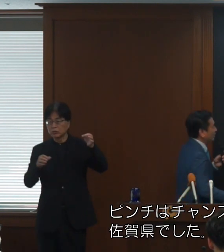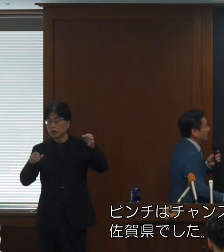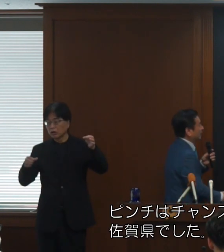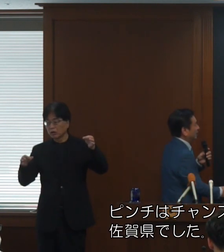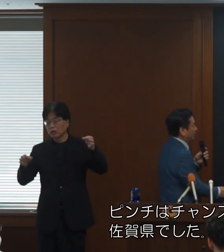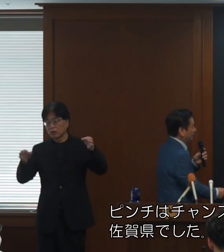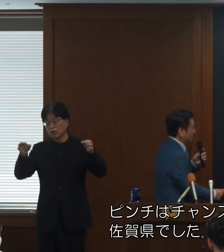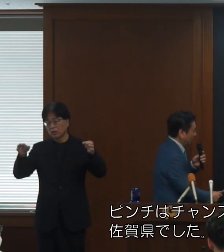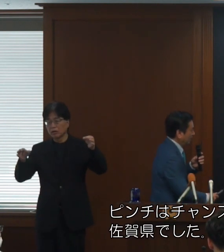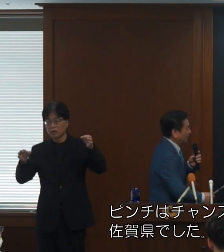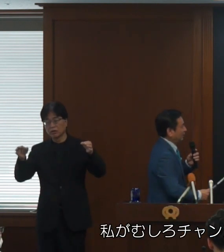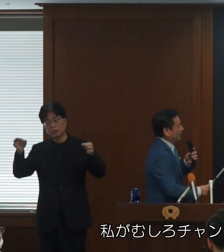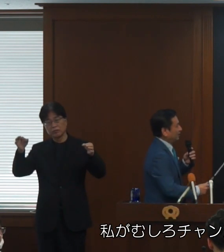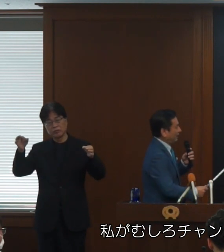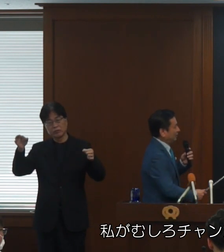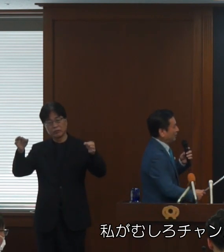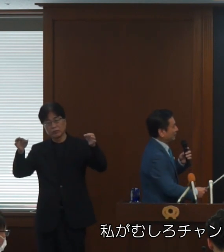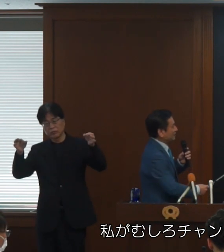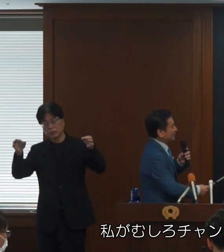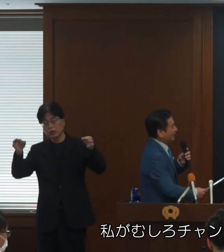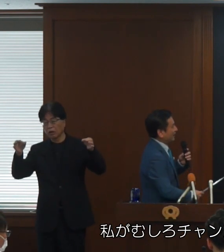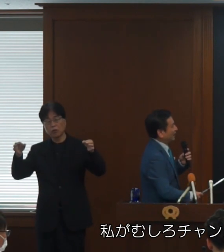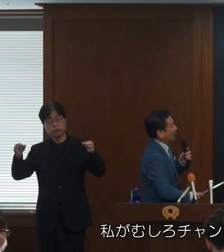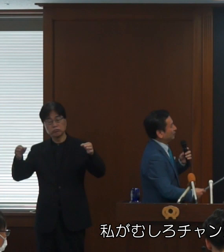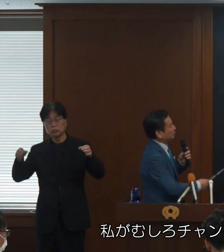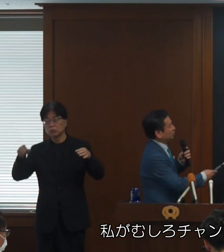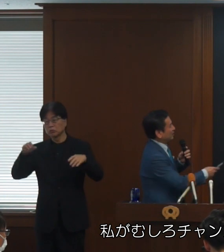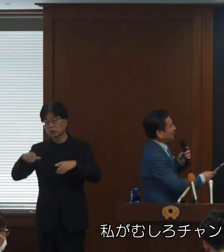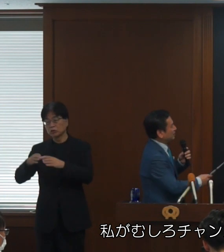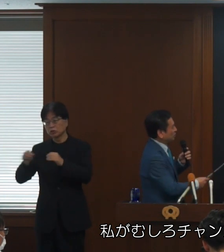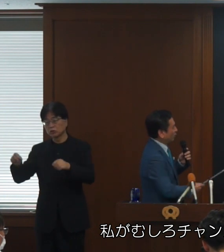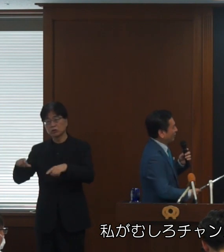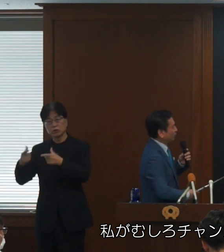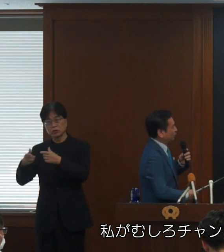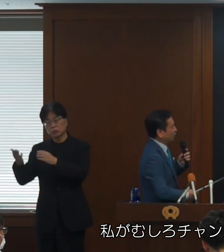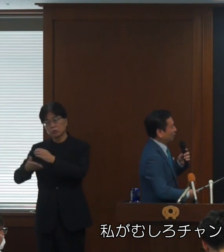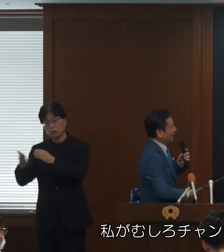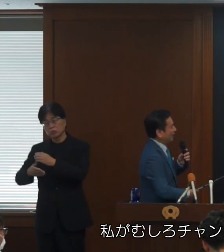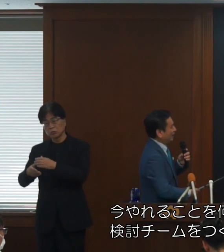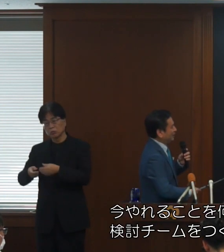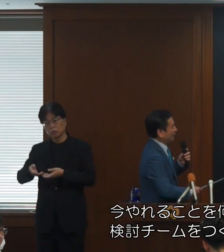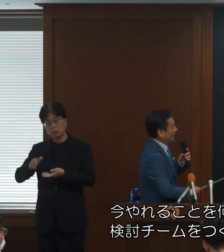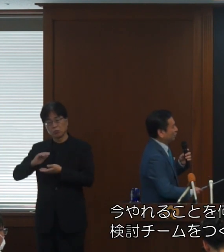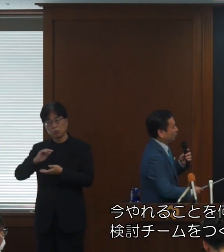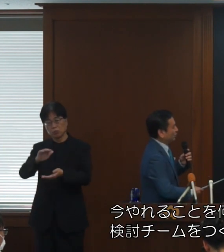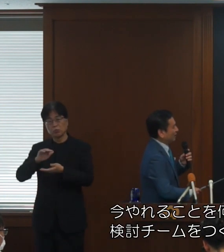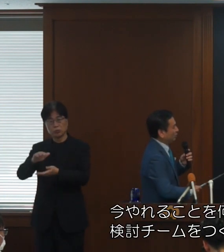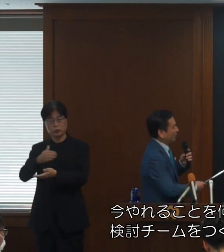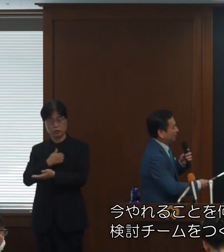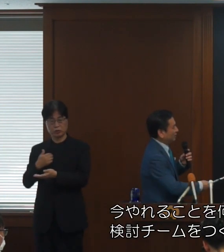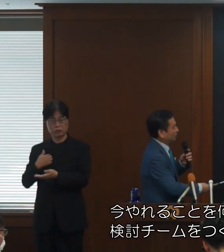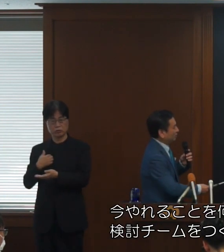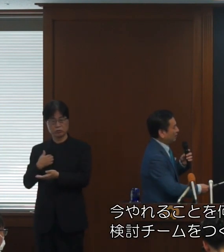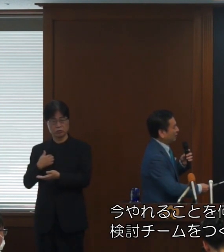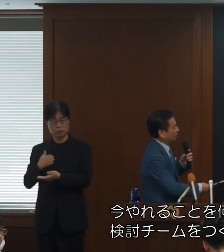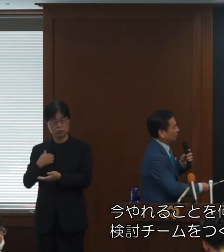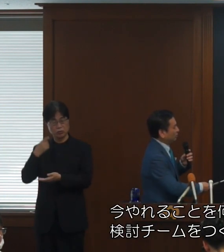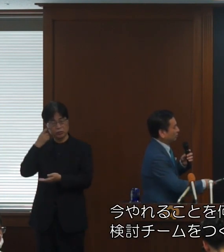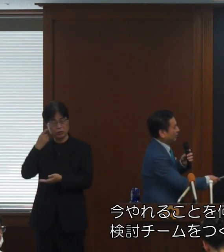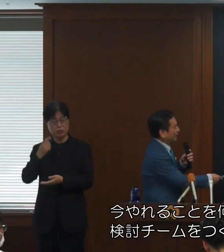考えたのが佐賀県でしたで私がむしろチャンスだぞこれはということで今やれることを何でも